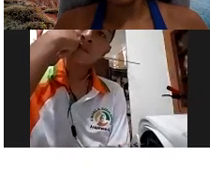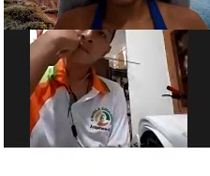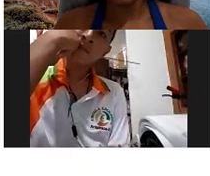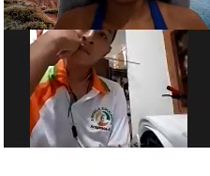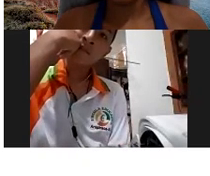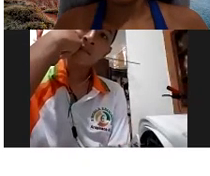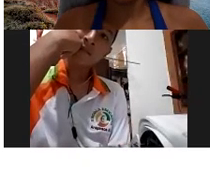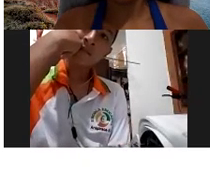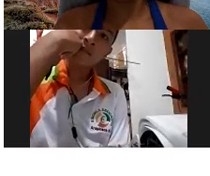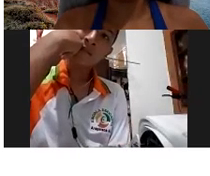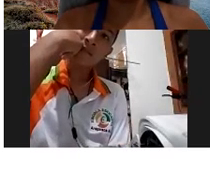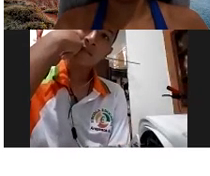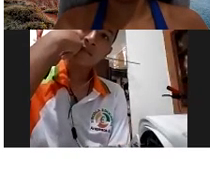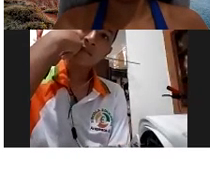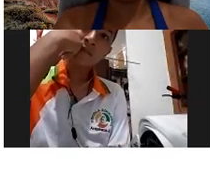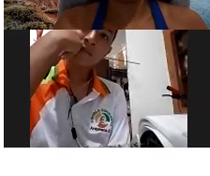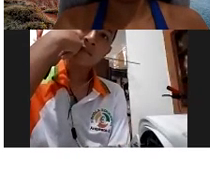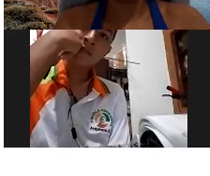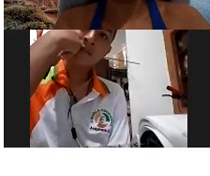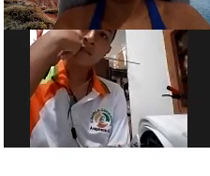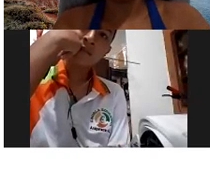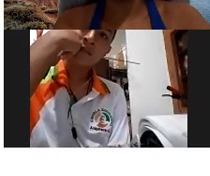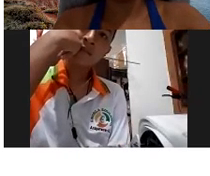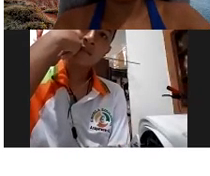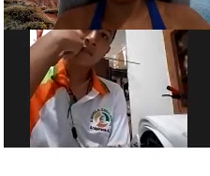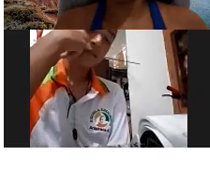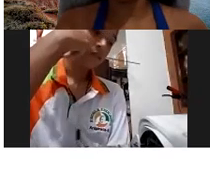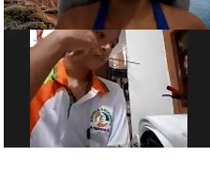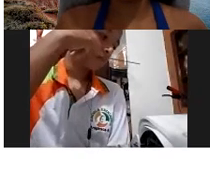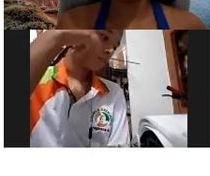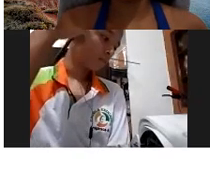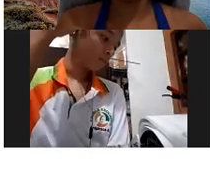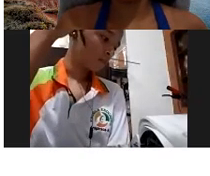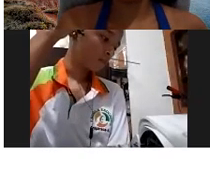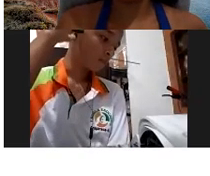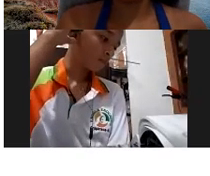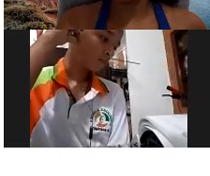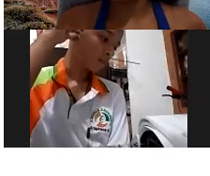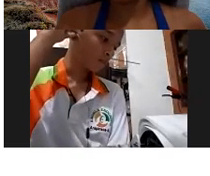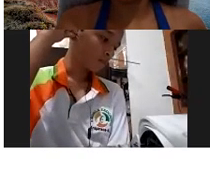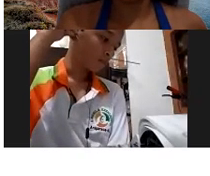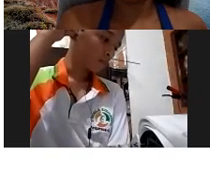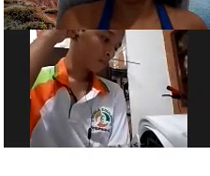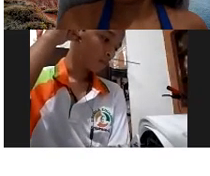é mas é a série 2